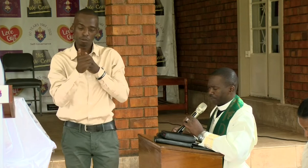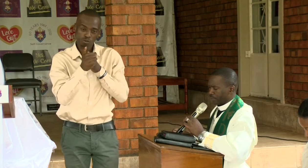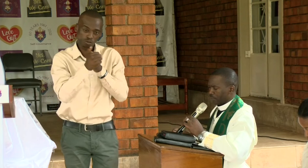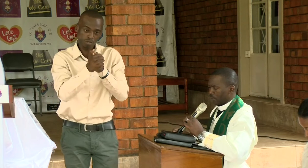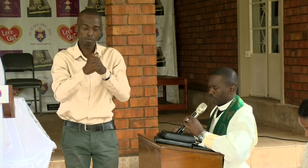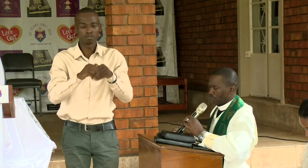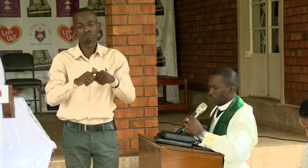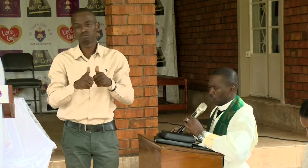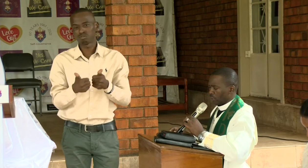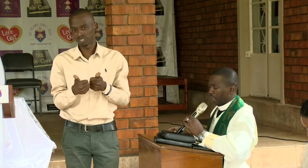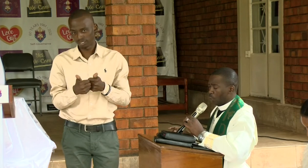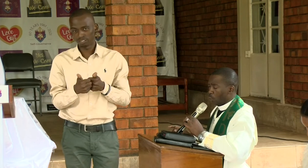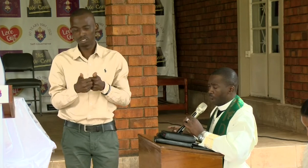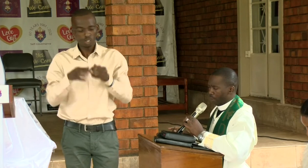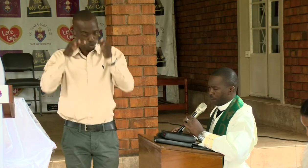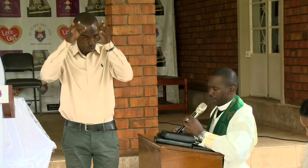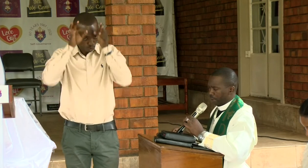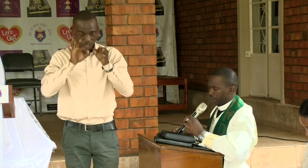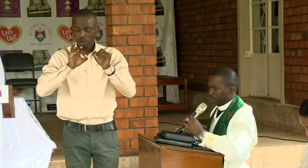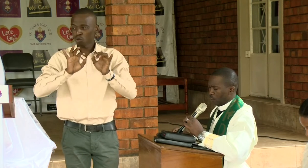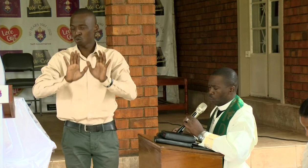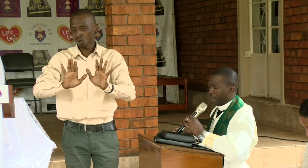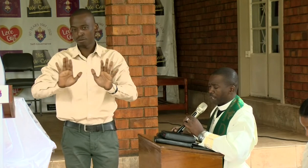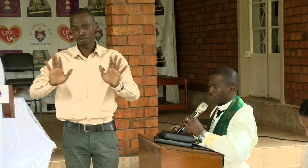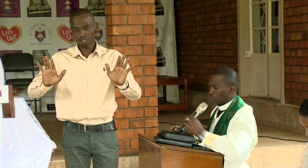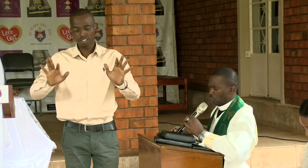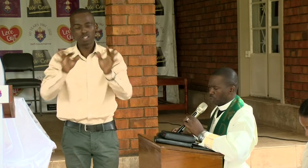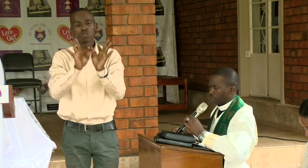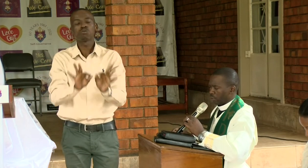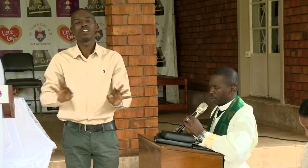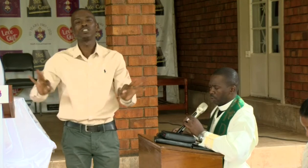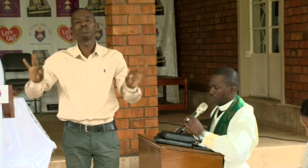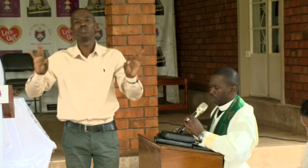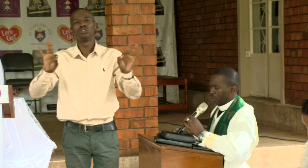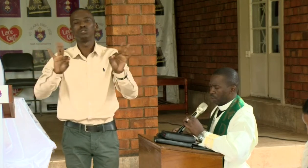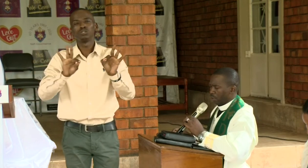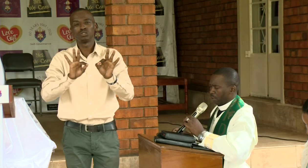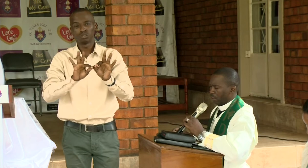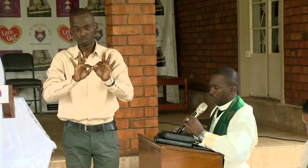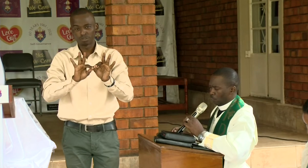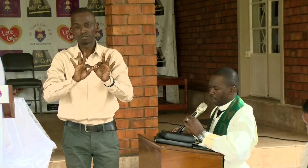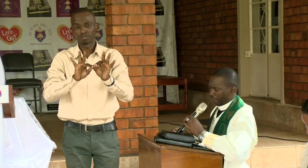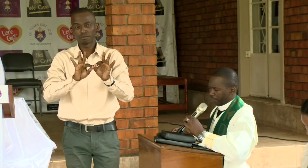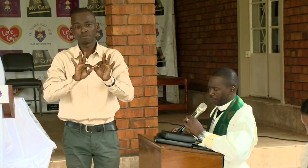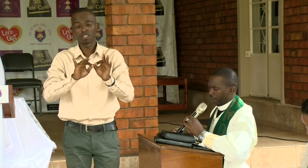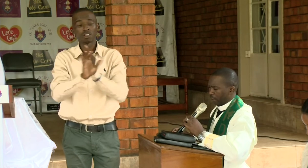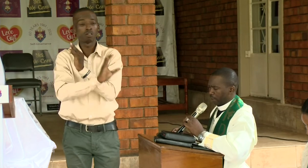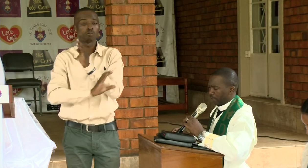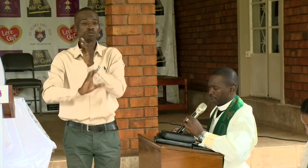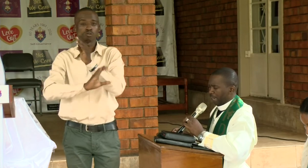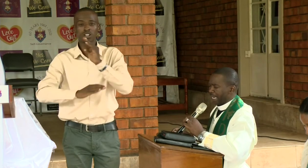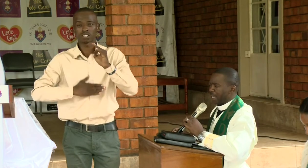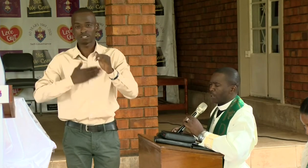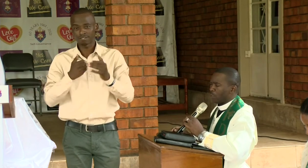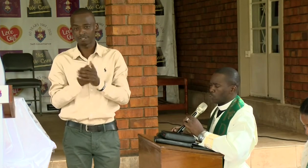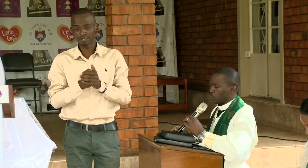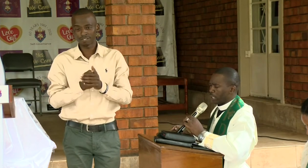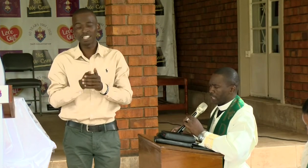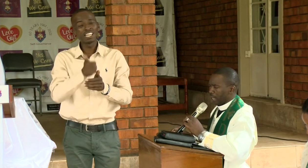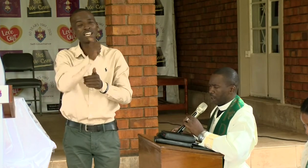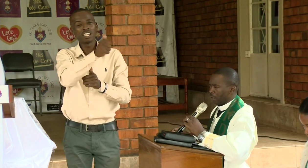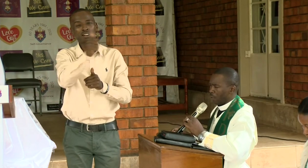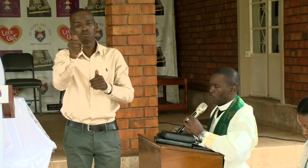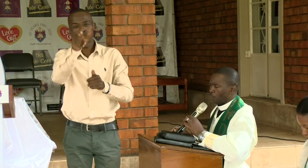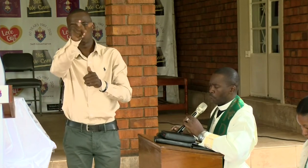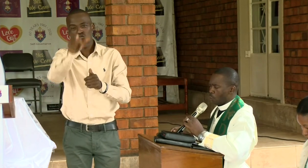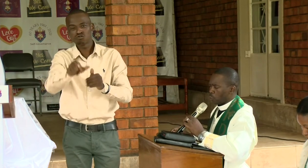batukulembera okusalawo kwabwe kwa nkizo nnyo mu ggwanga lyaffe na buli muntu